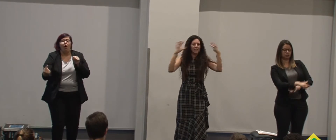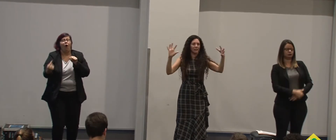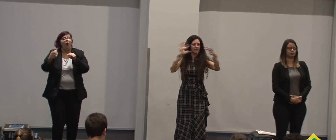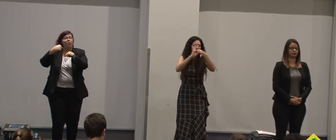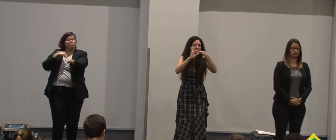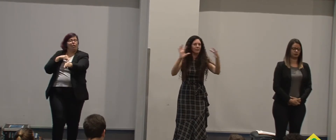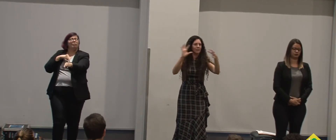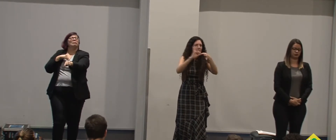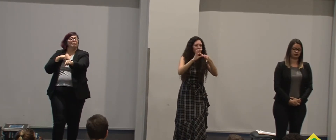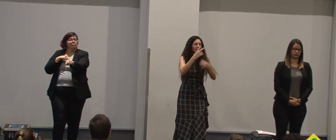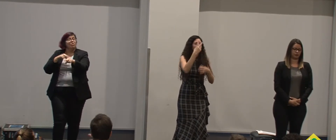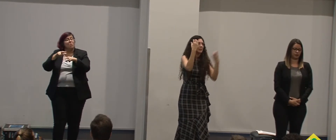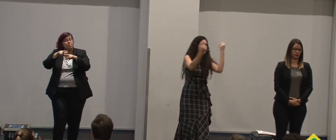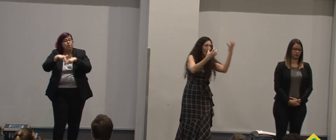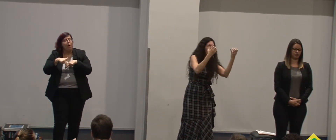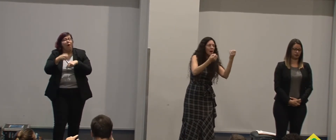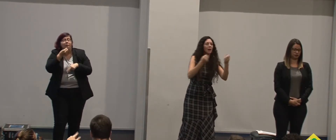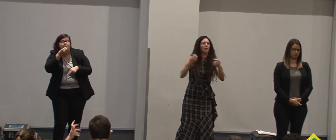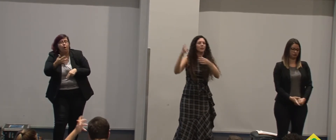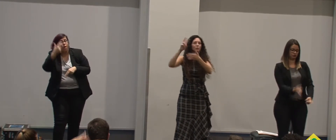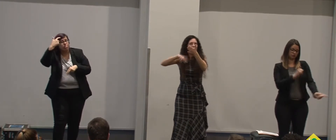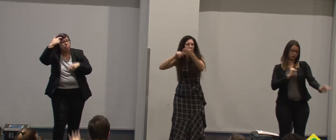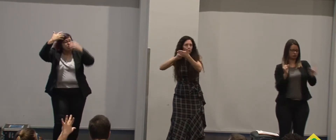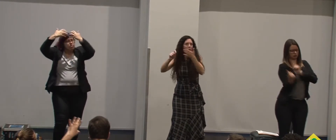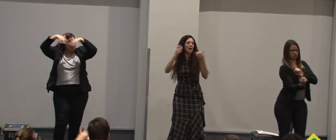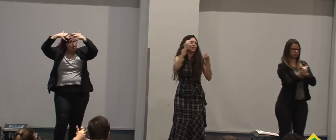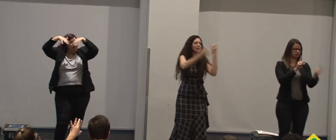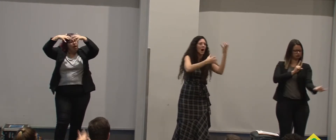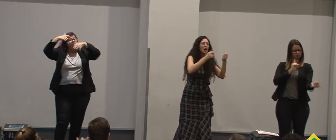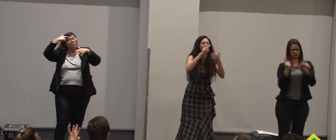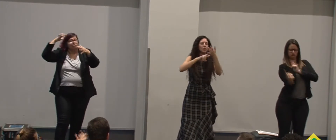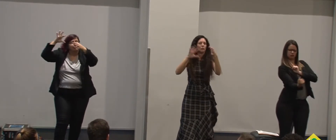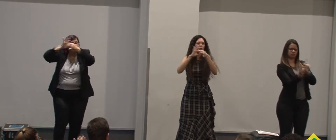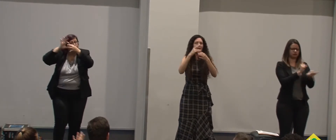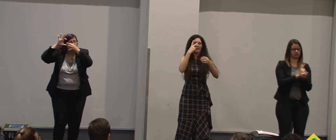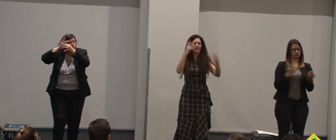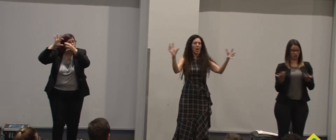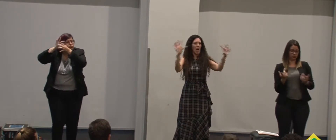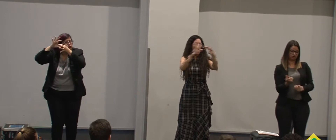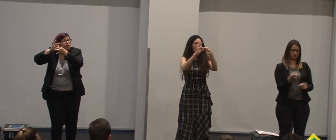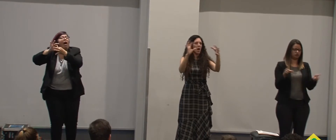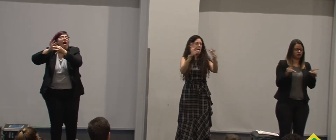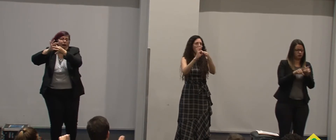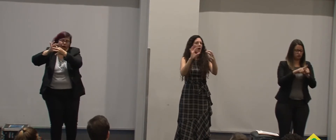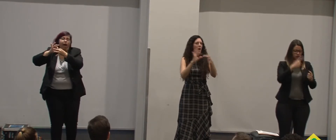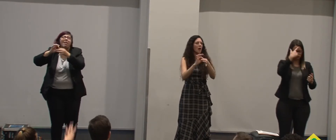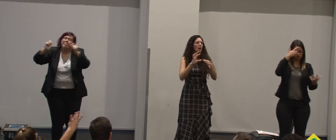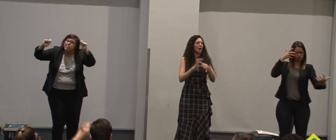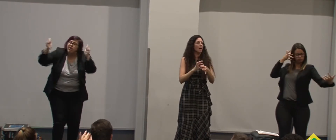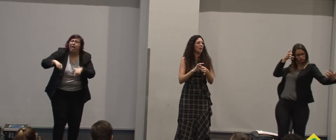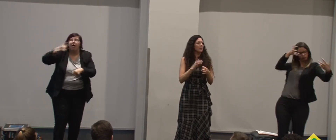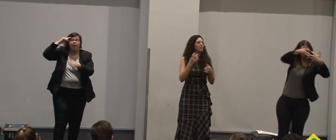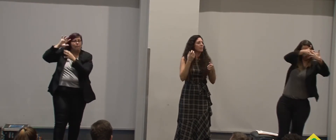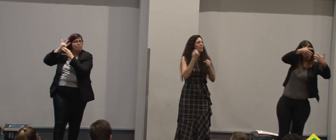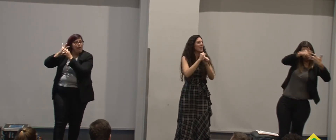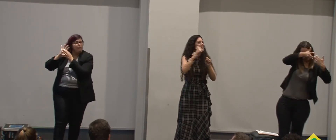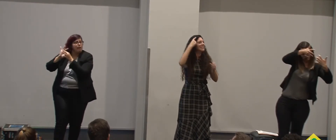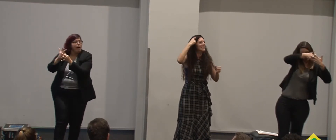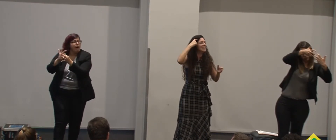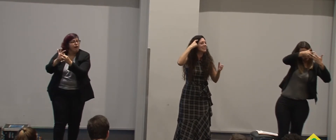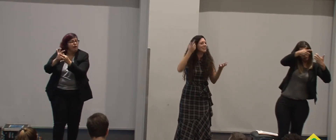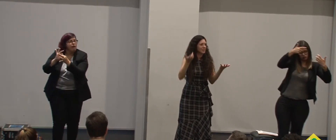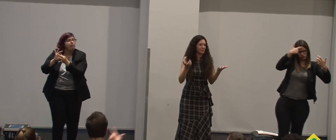Então, isso é para que os alunos eles consigam entender a relação entre dois idiomas e que esses dois idiomas